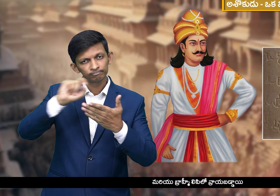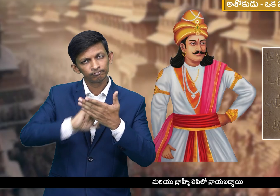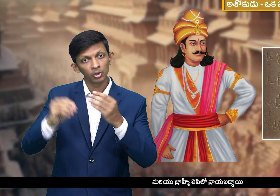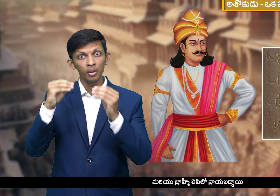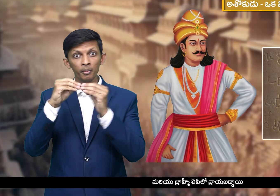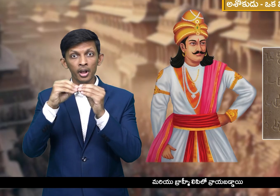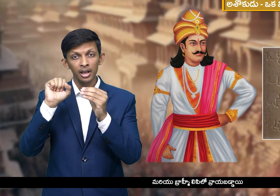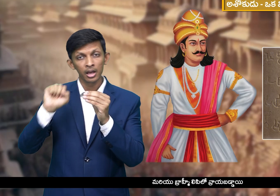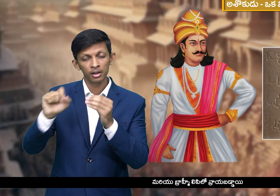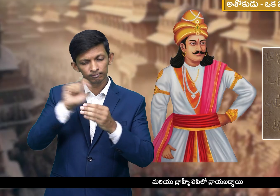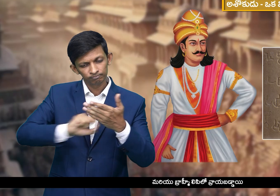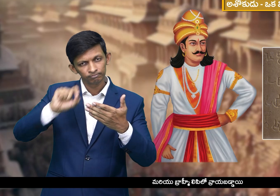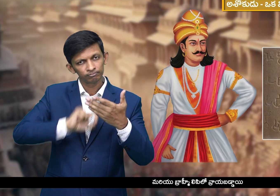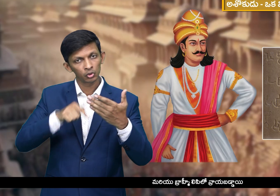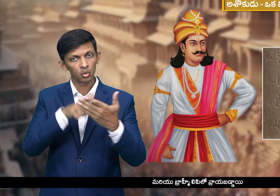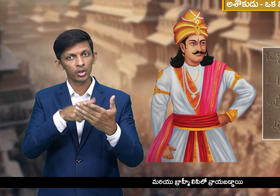వ్రాయబడ్డాయి.